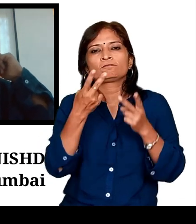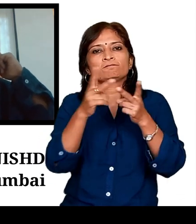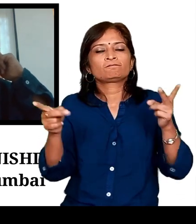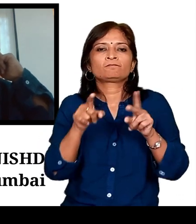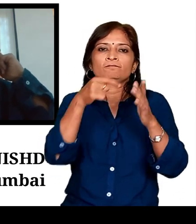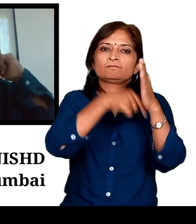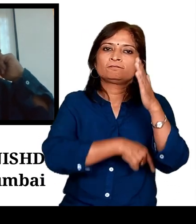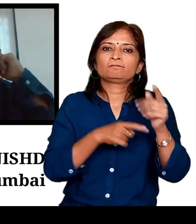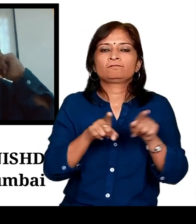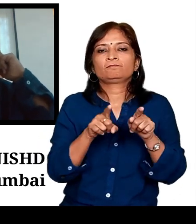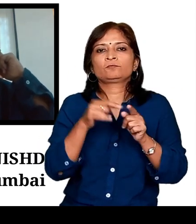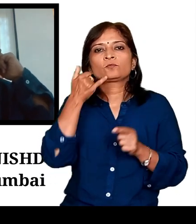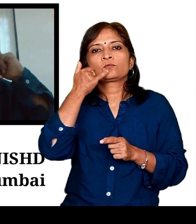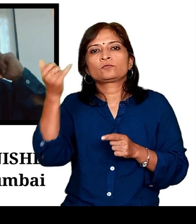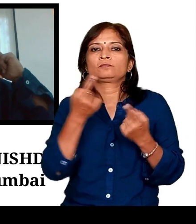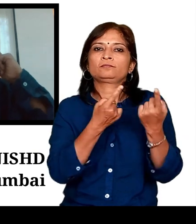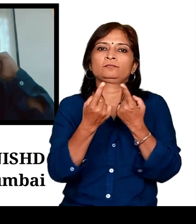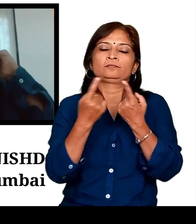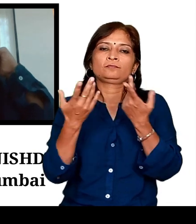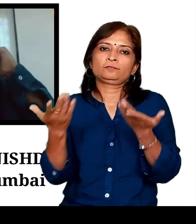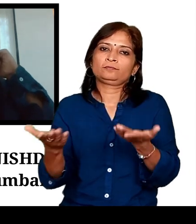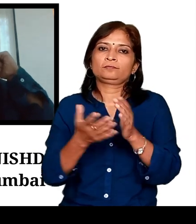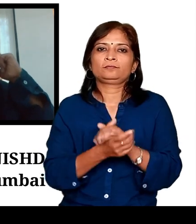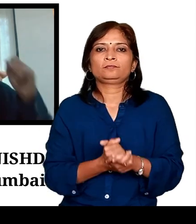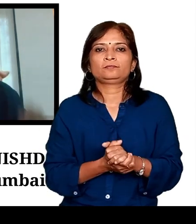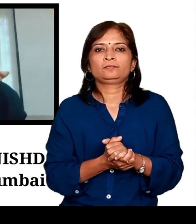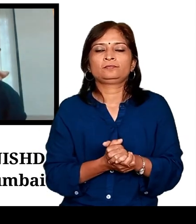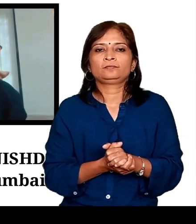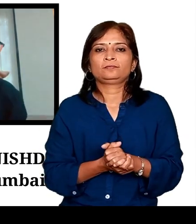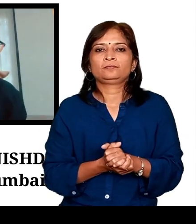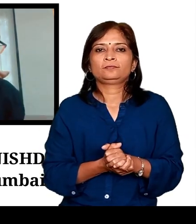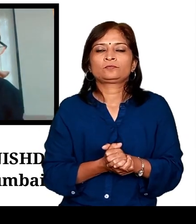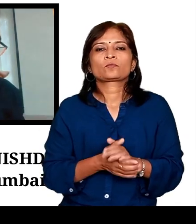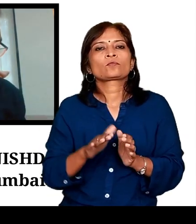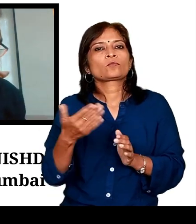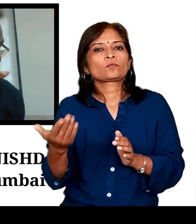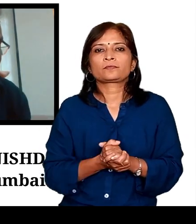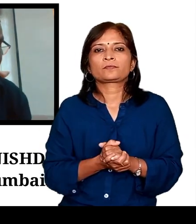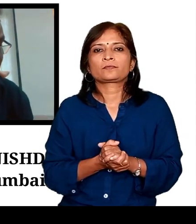डिटेल आपको ये DIL लाइन से मिल सकता है। और